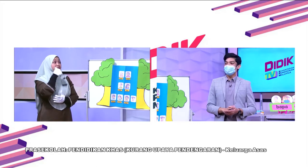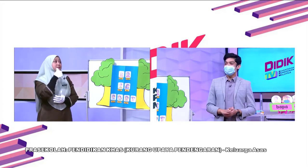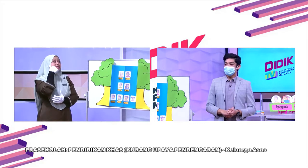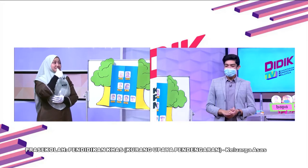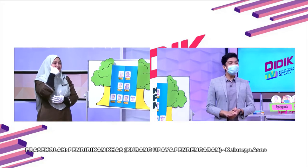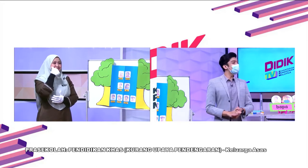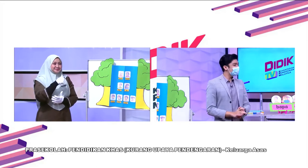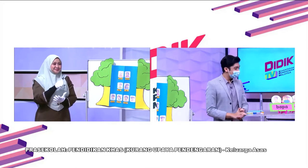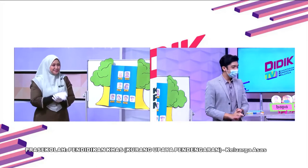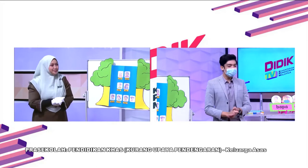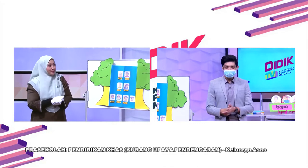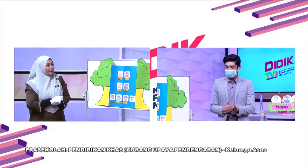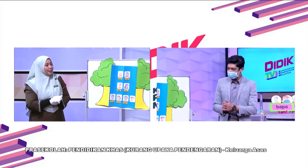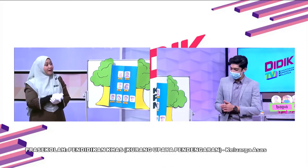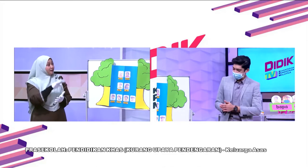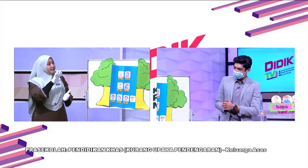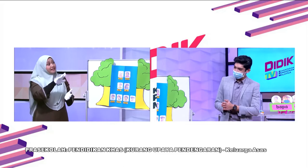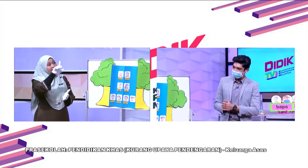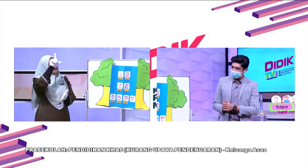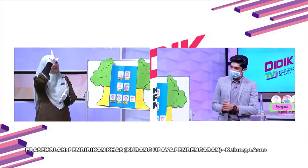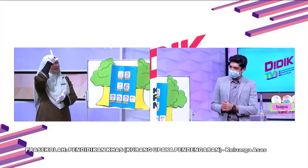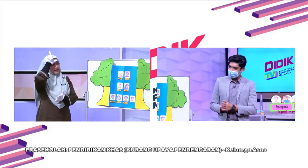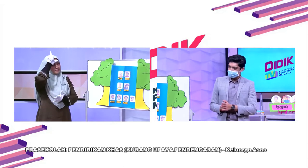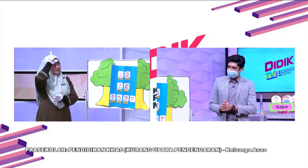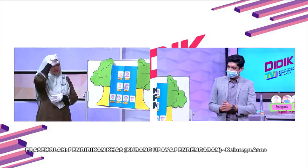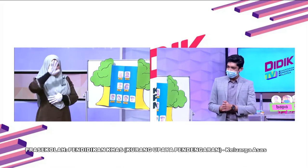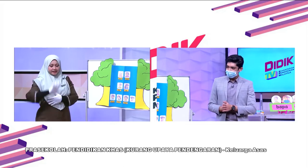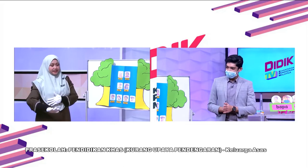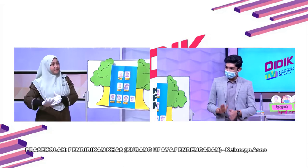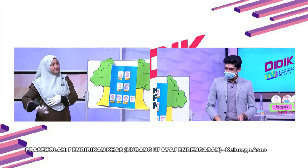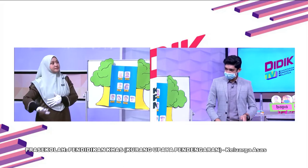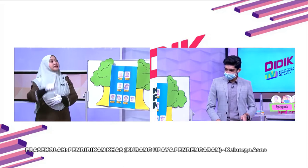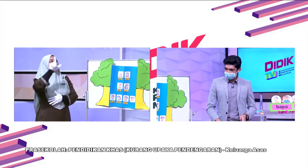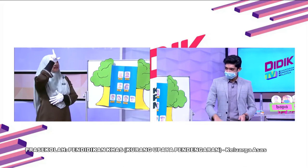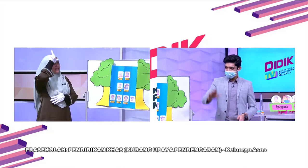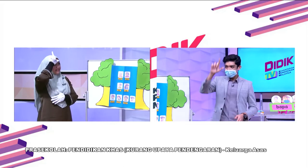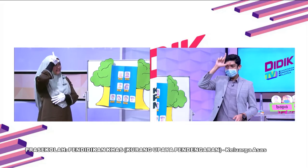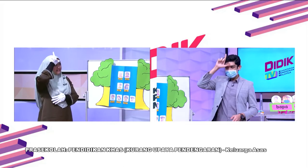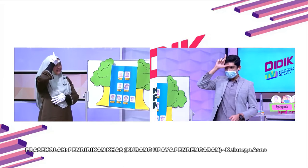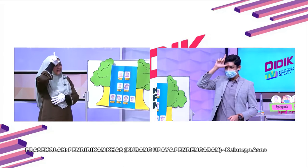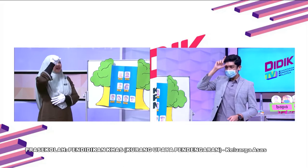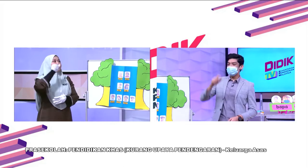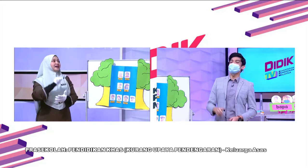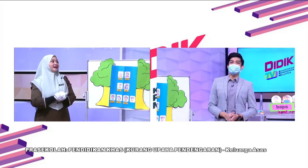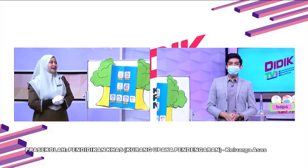pakai blazer baik Kalau Adit Elma Nih adik lelaki jelek Kyo